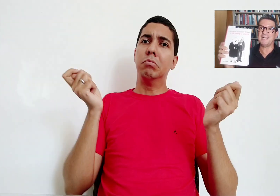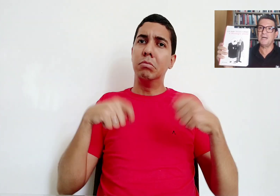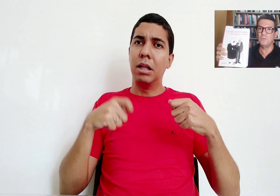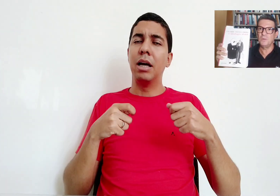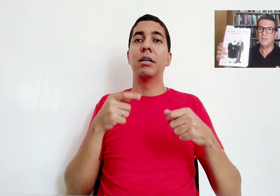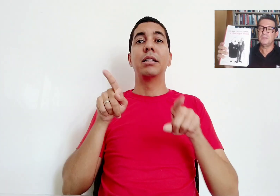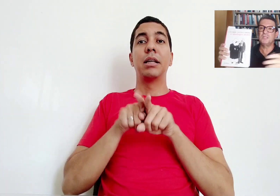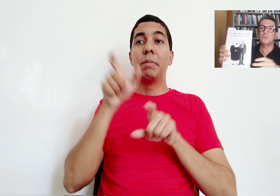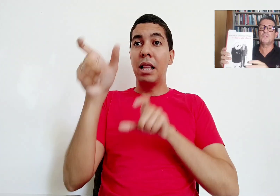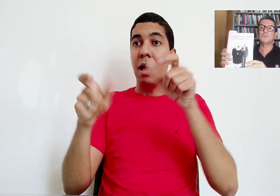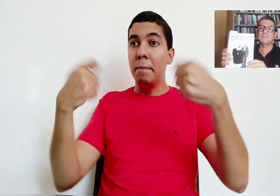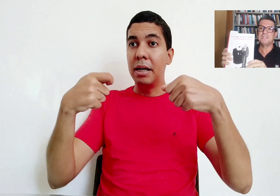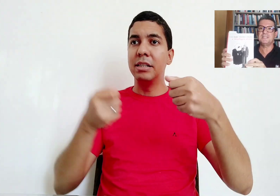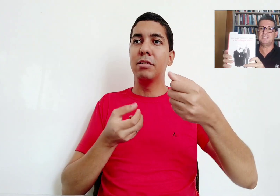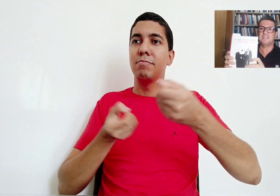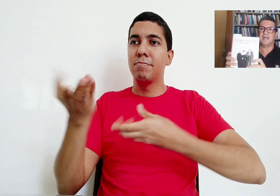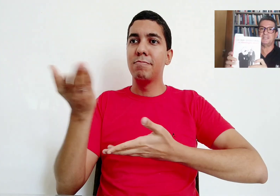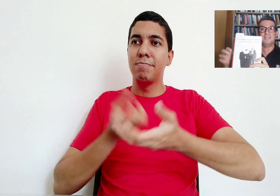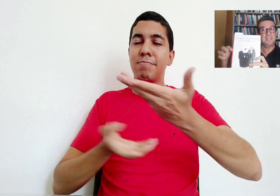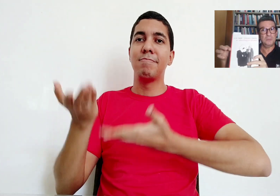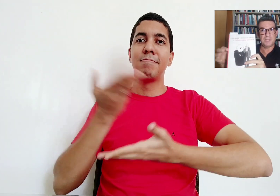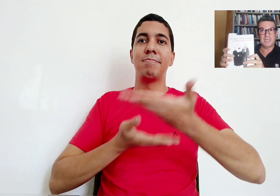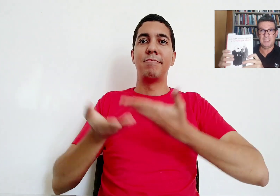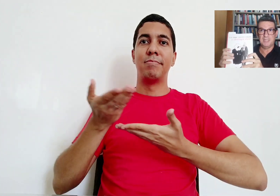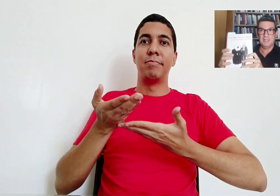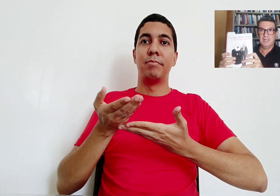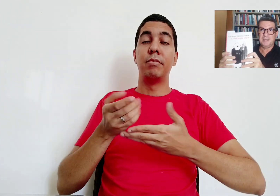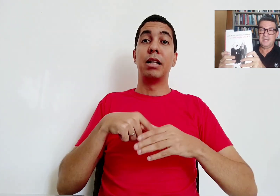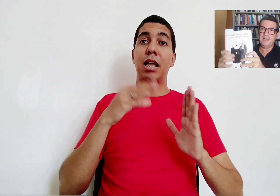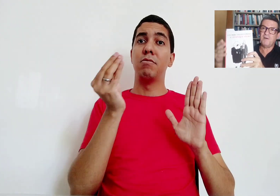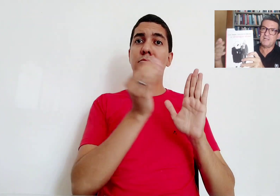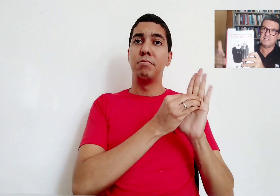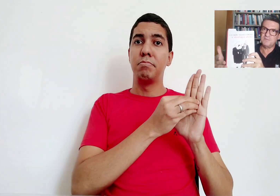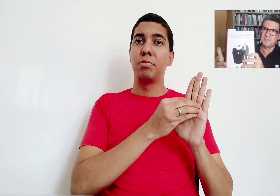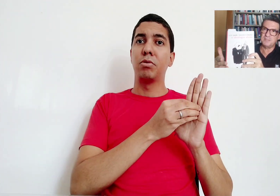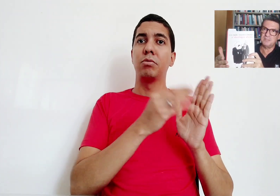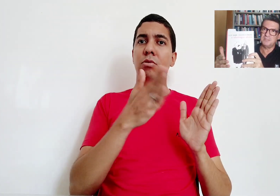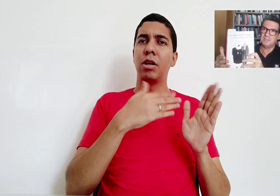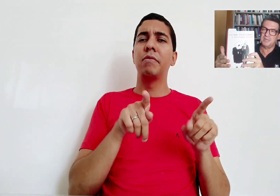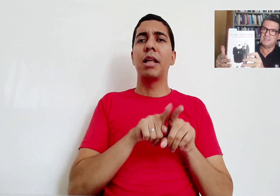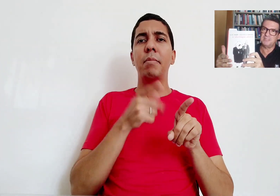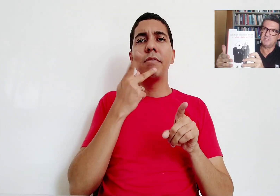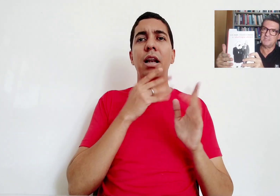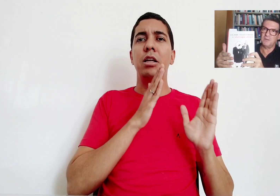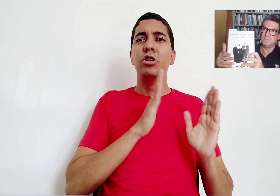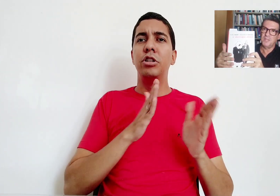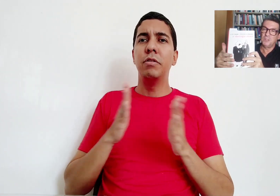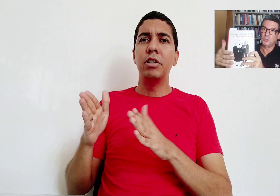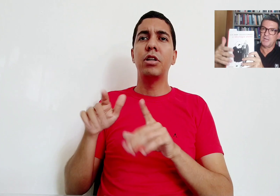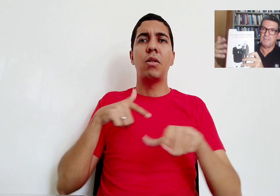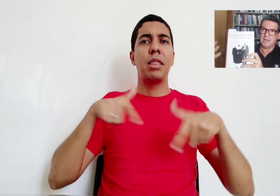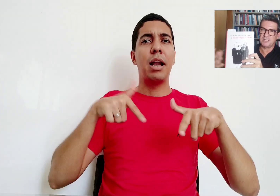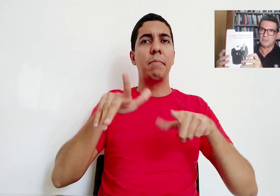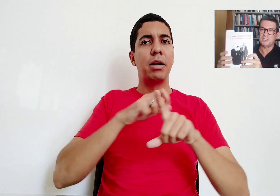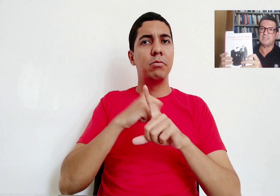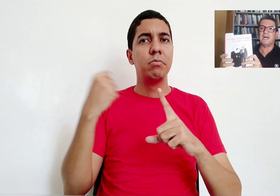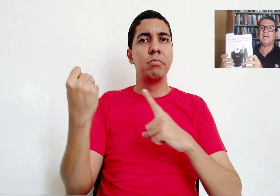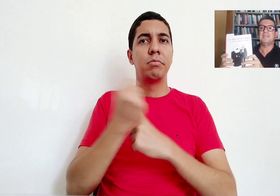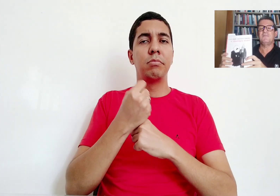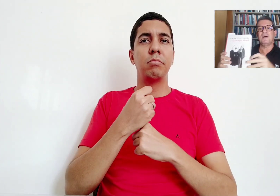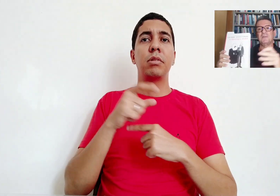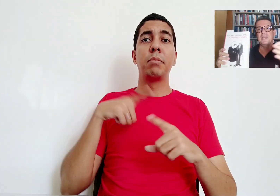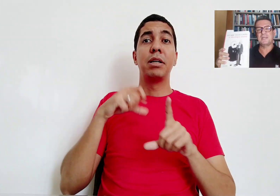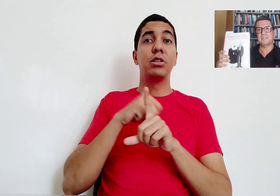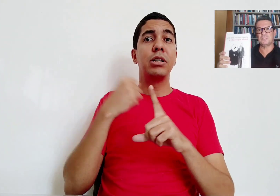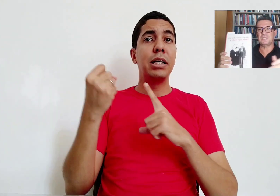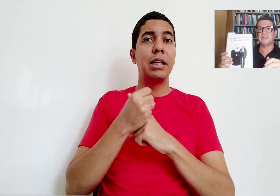possibilidades, e a cada um segundo as suas necessidades. Isso está aqui, né? E ele fala da divisão do trabalho na sociedade,